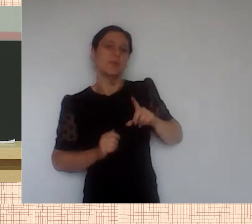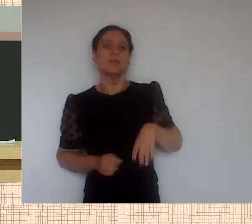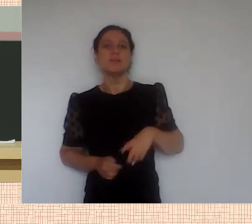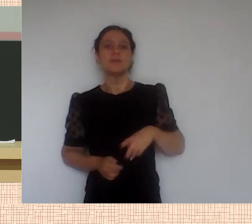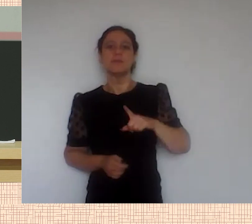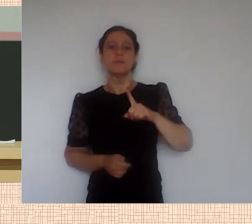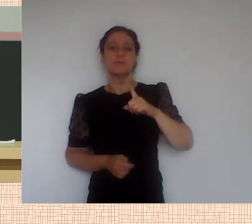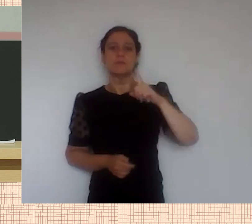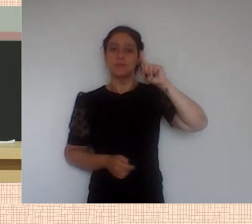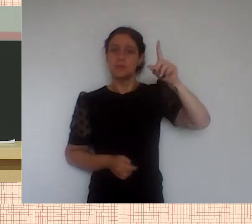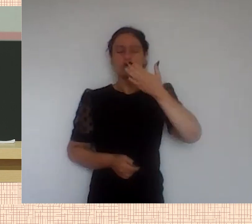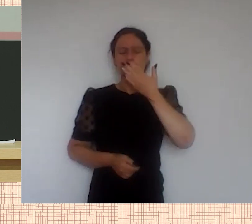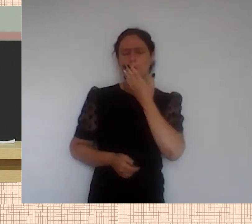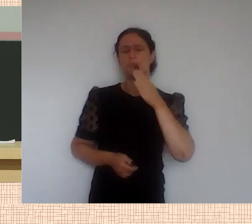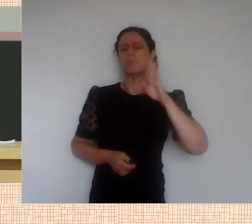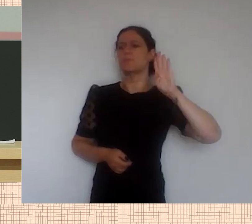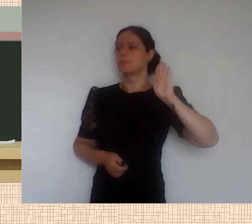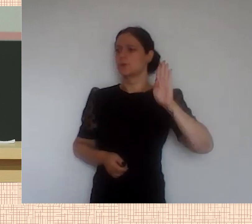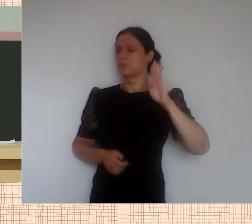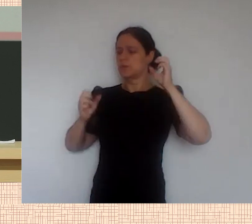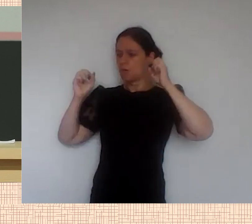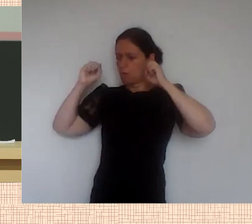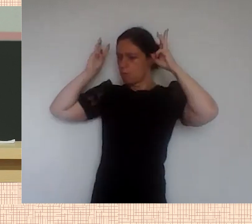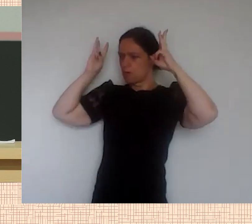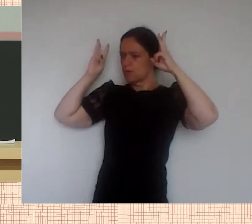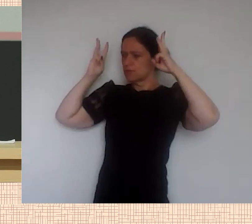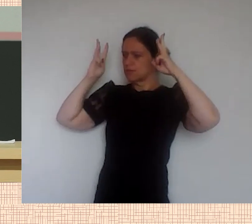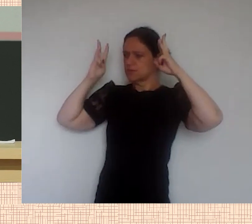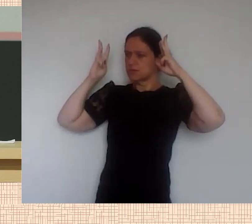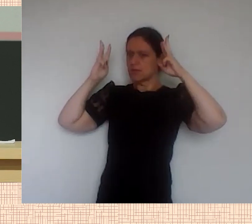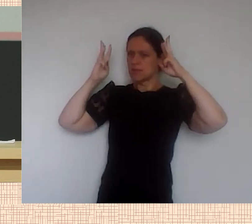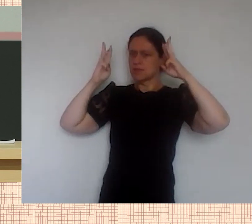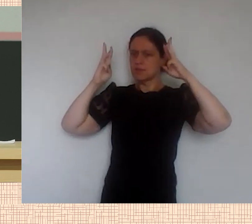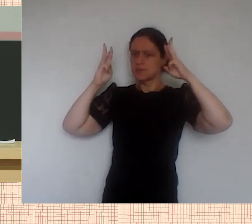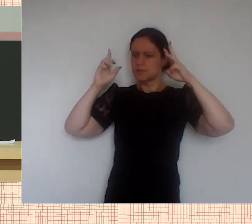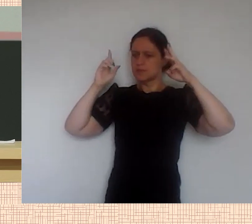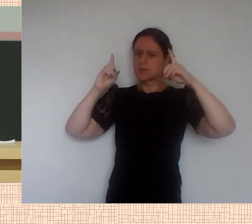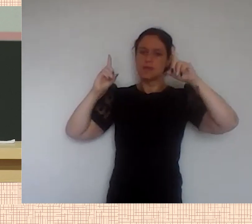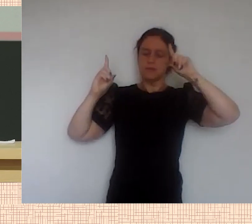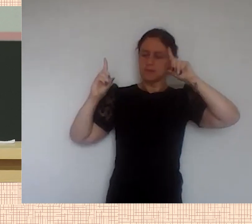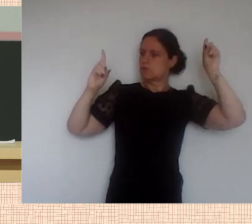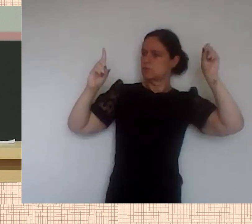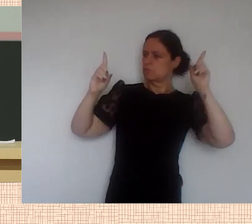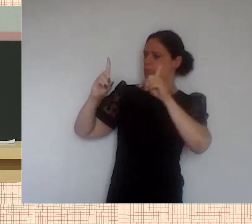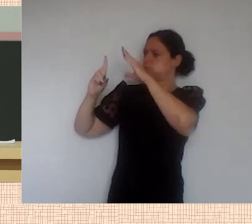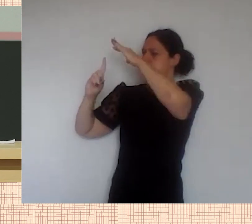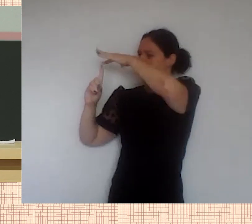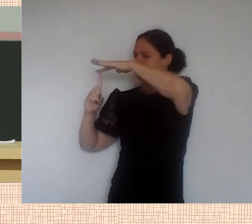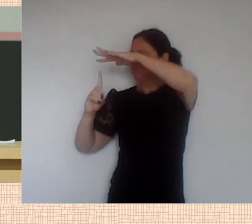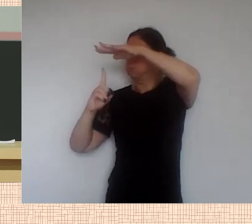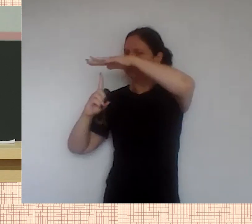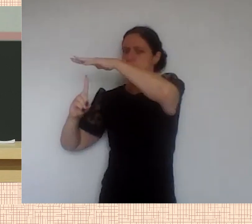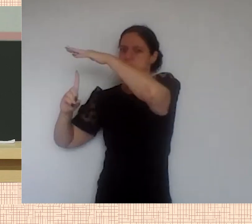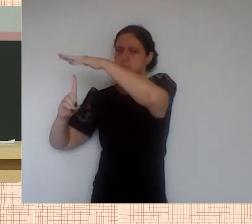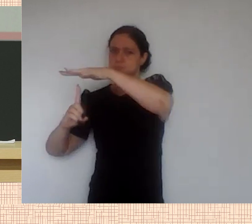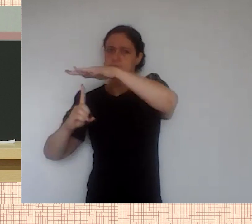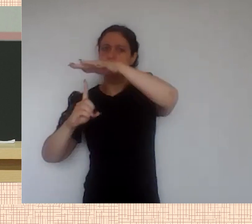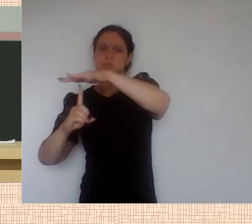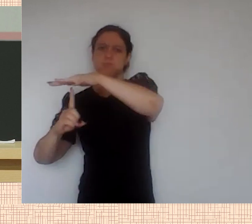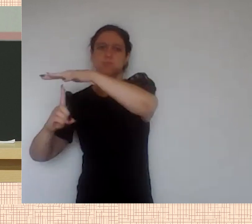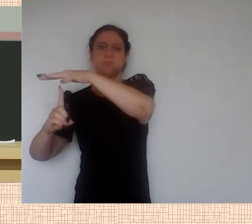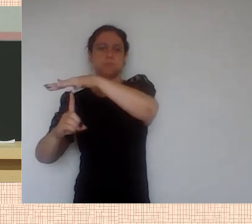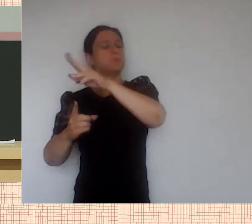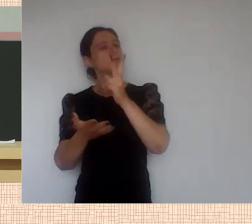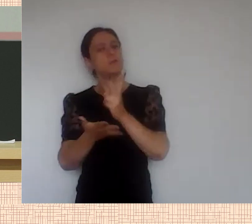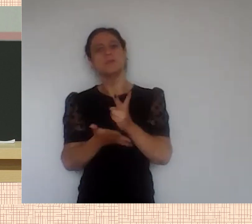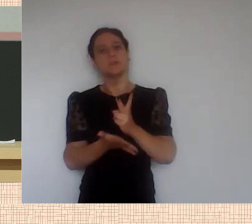e eu te darei descanso. Então a presença do Senhor é a confirmação de que essa é a palavra do Senhor, e essa é a